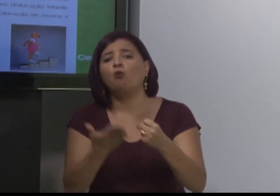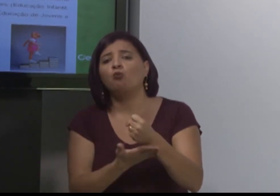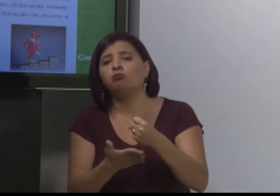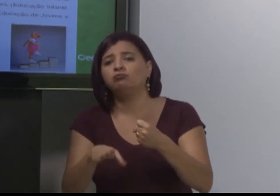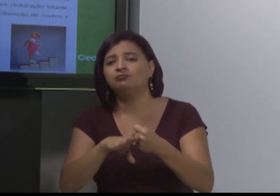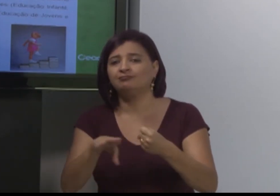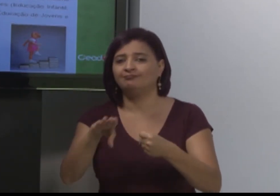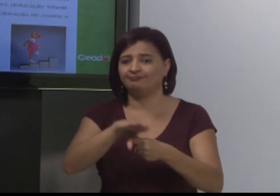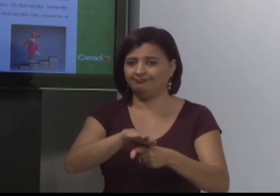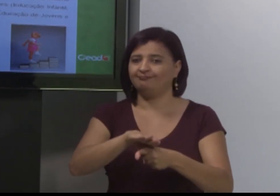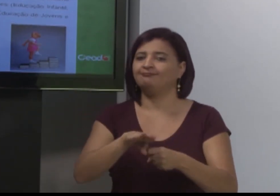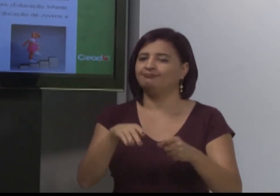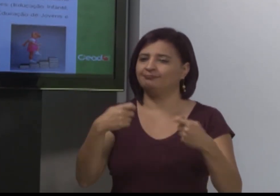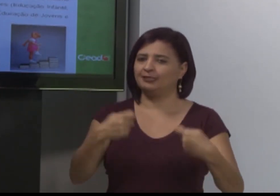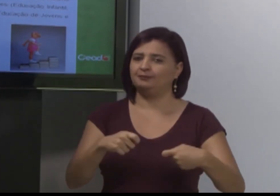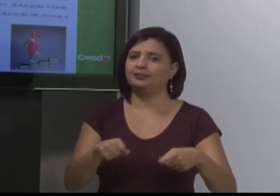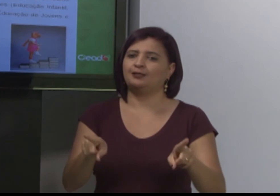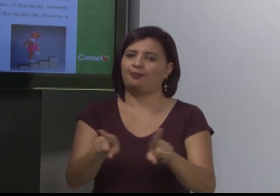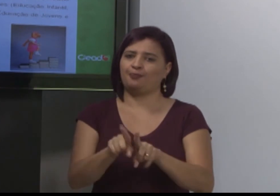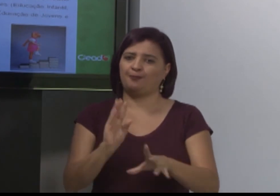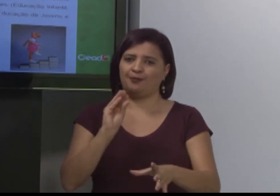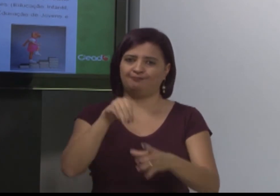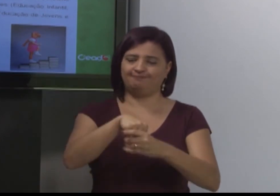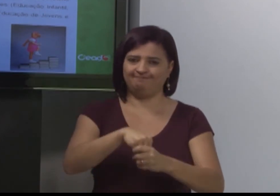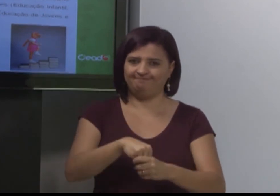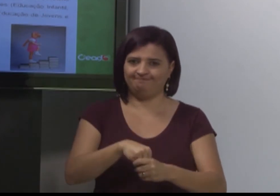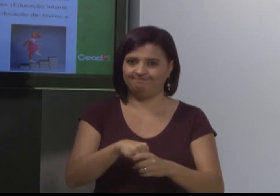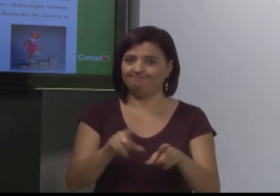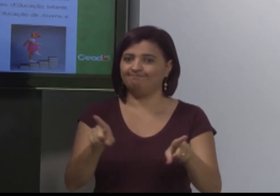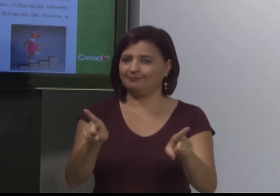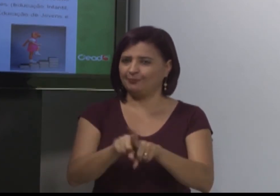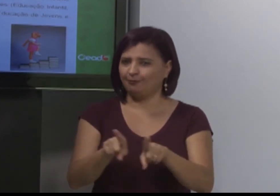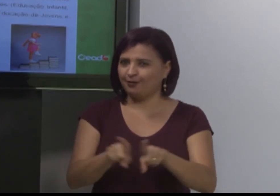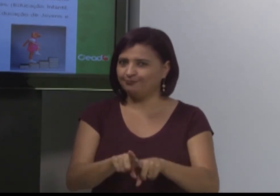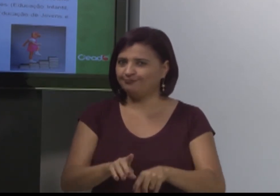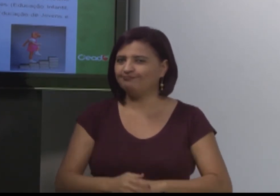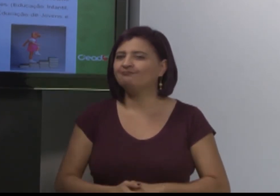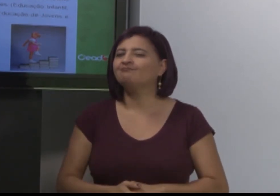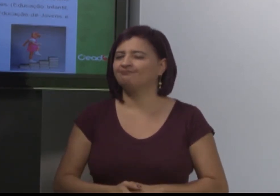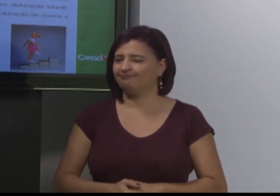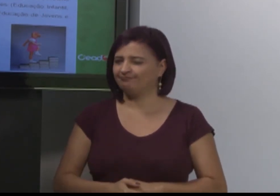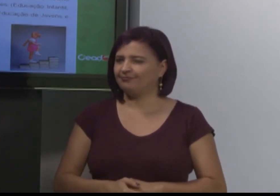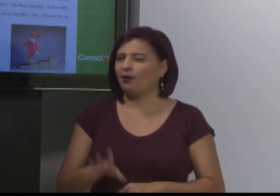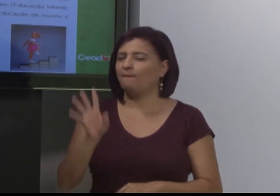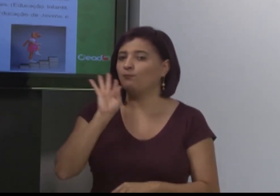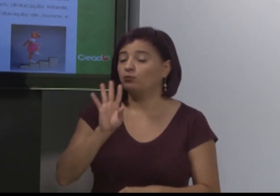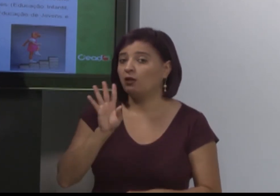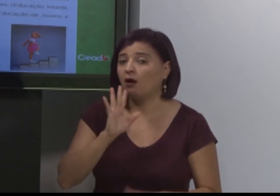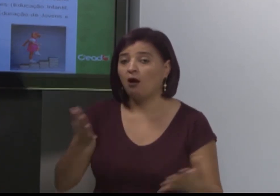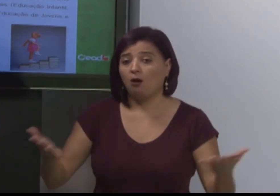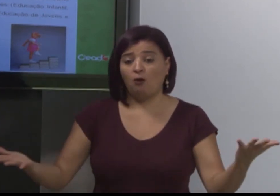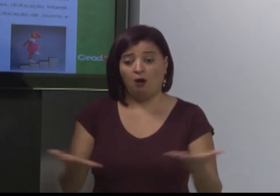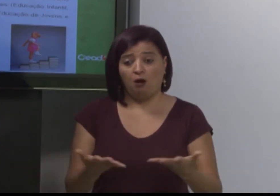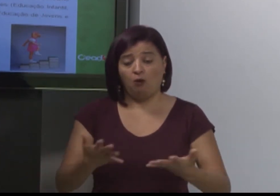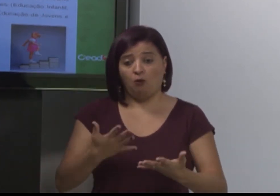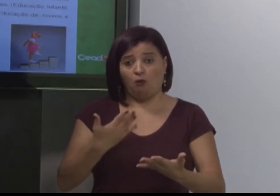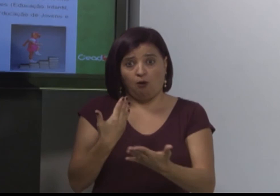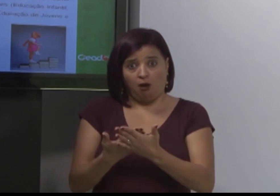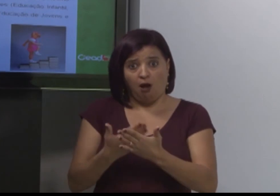linguístico? Porque deve ser contextualizado. E bem legal, porque essa é a nossa segunda aula e